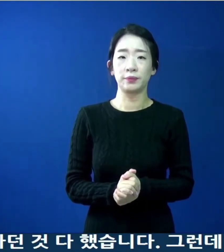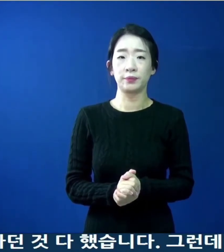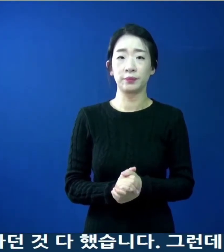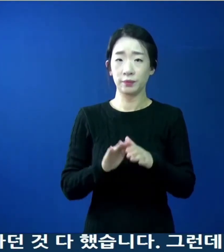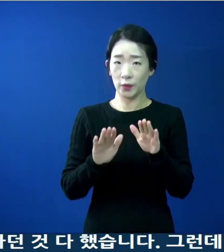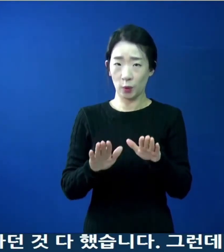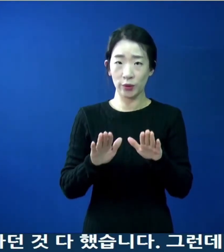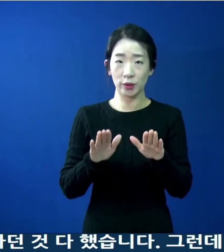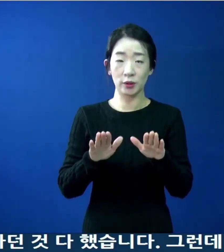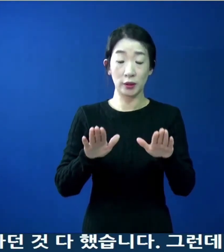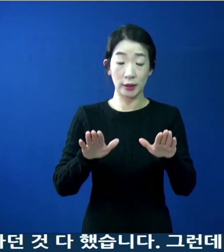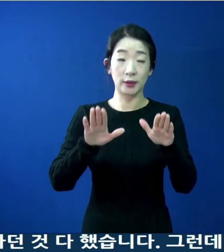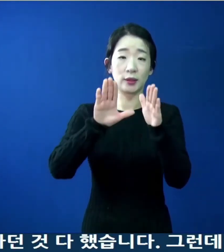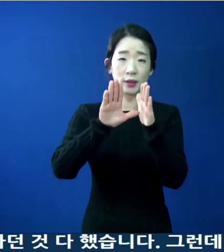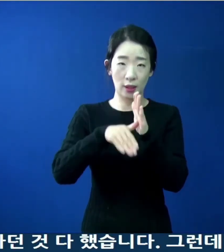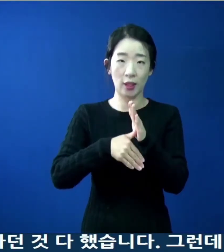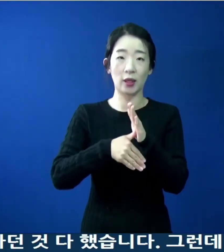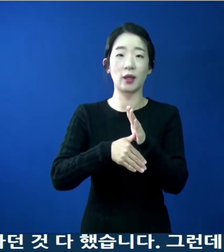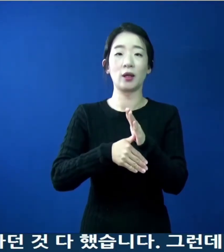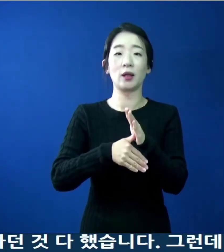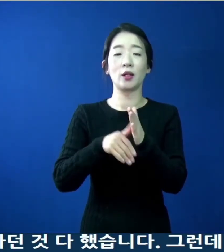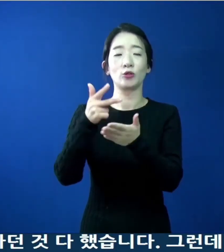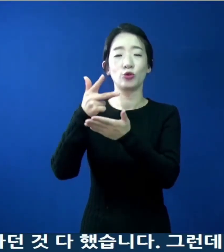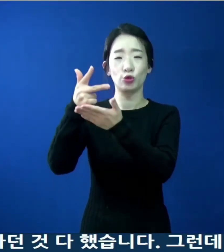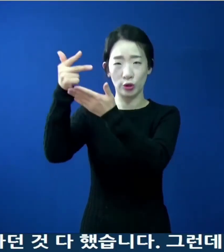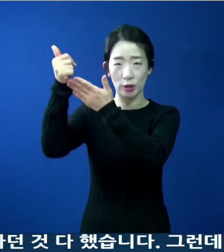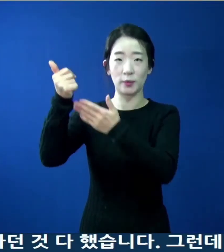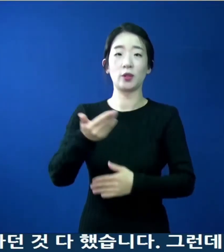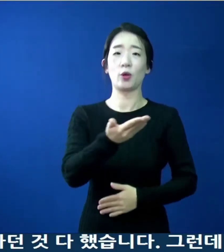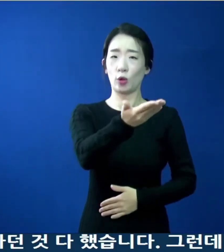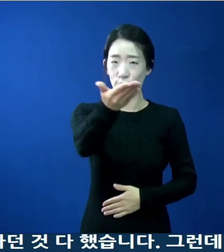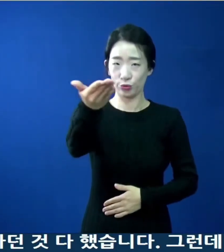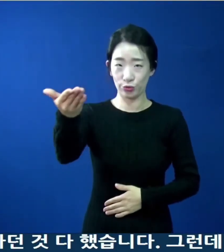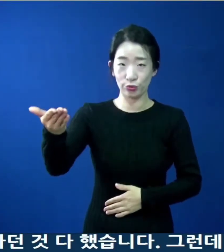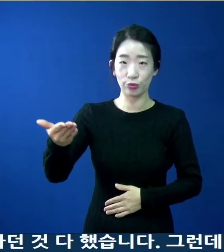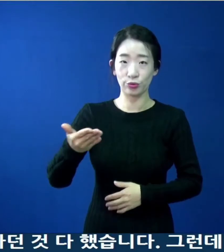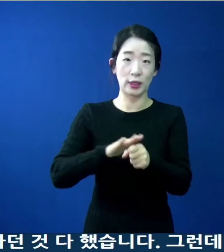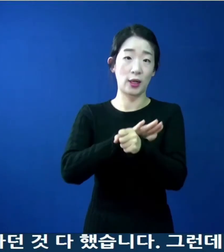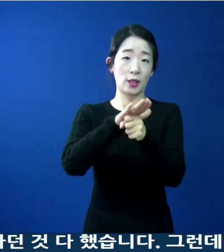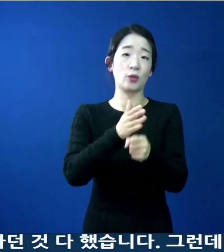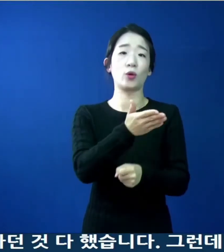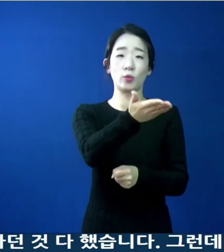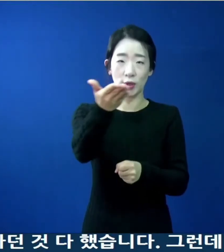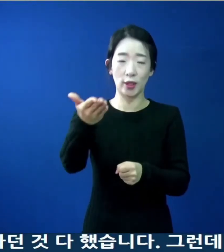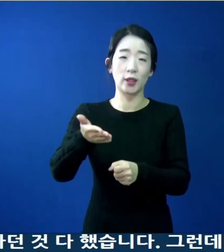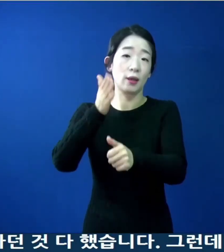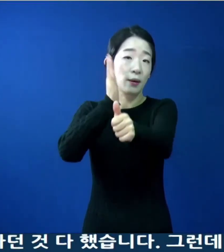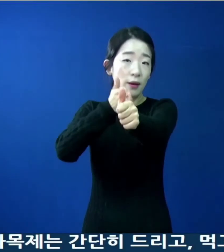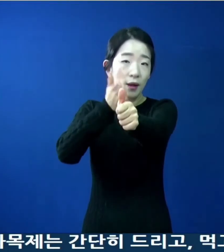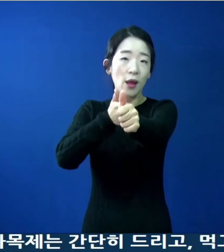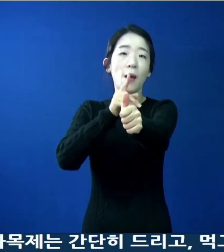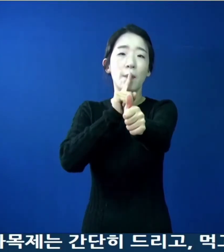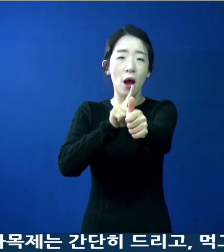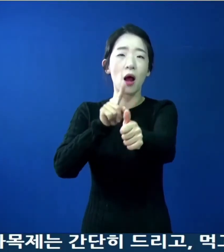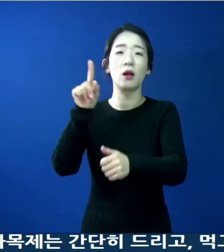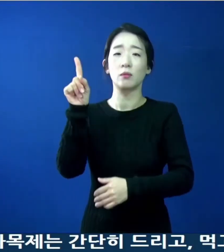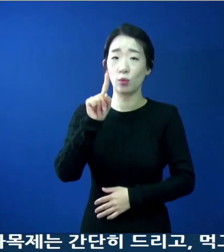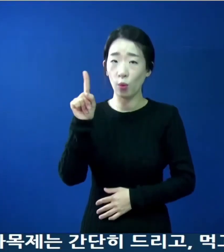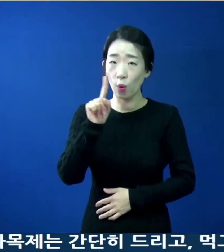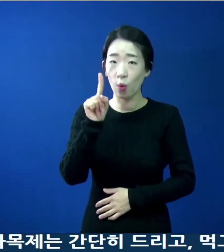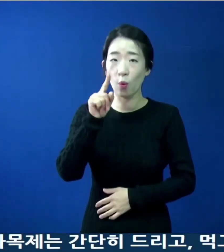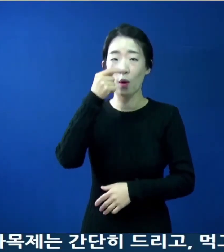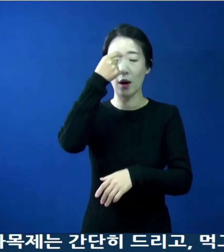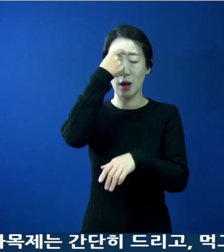오늘 이 시대에 우리 주님께서 사랑하는 성도님들에게 주시는 권면은